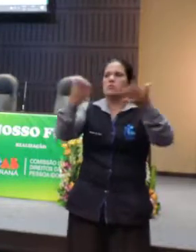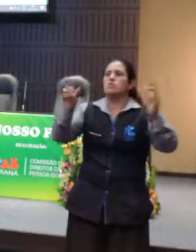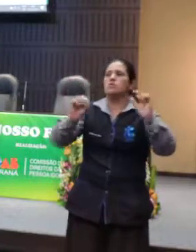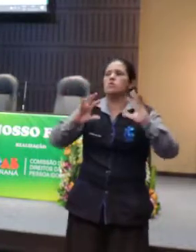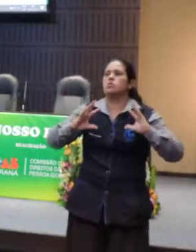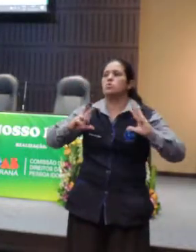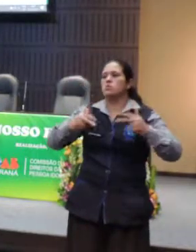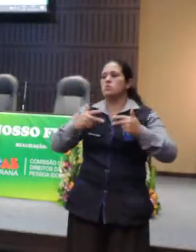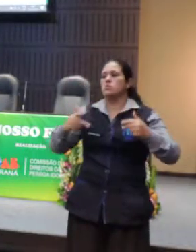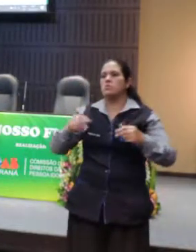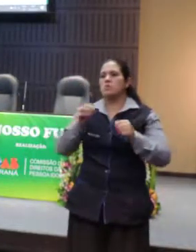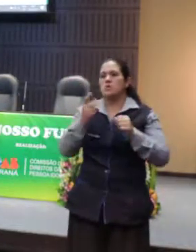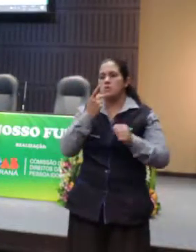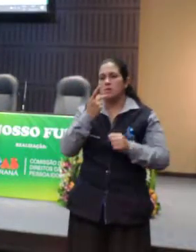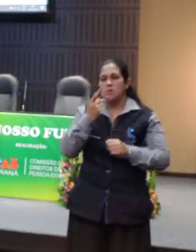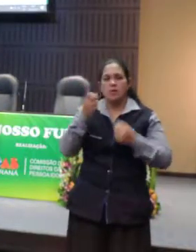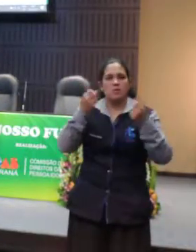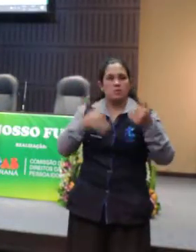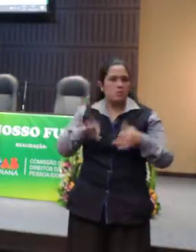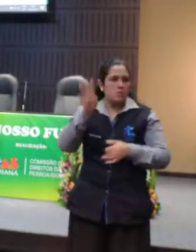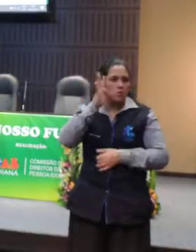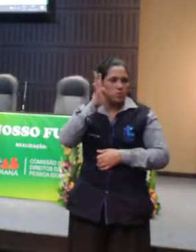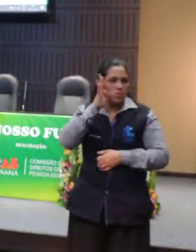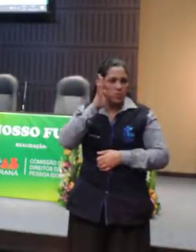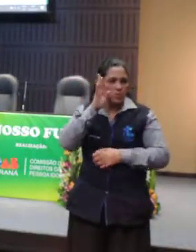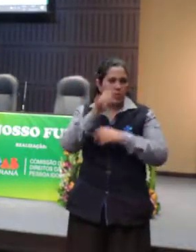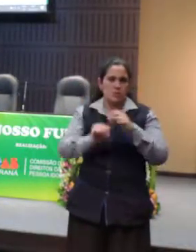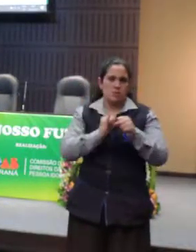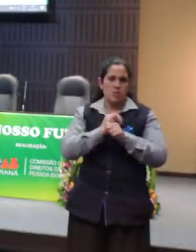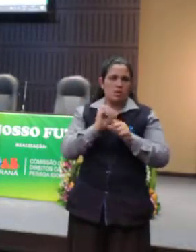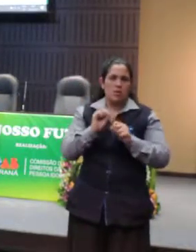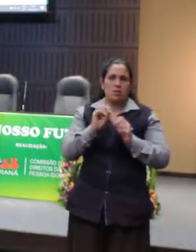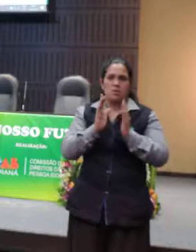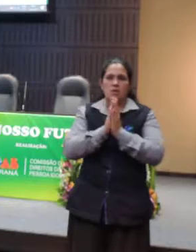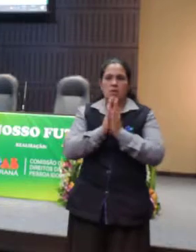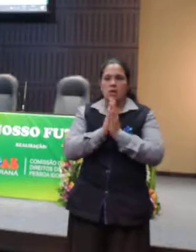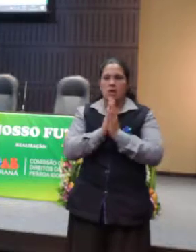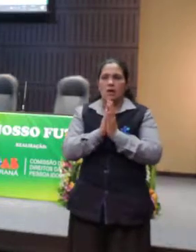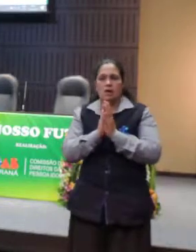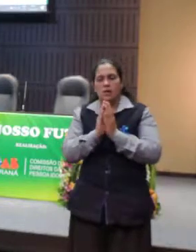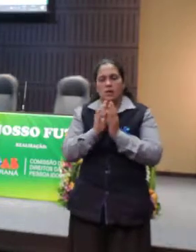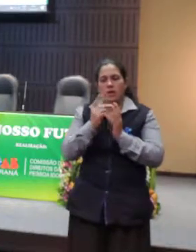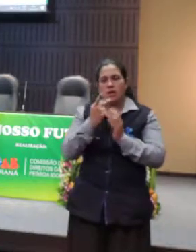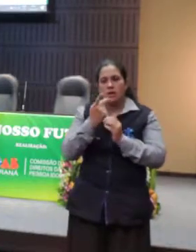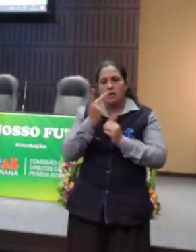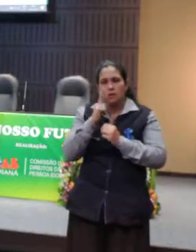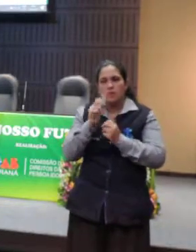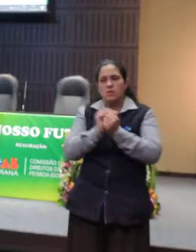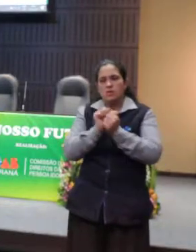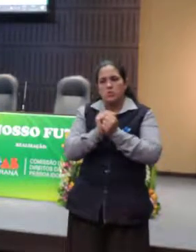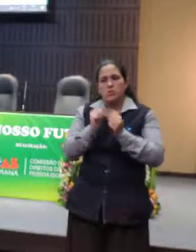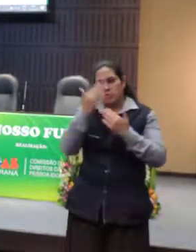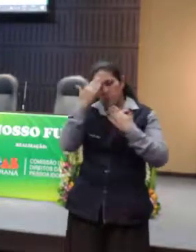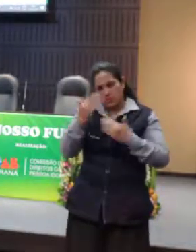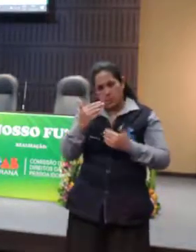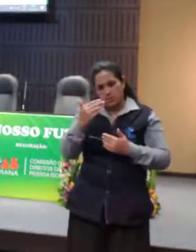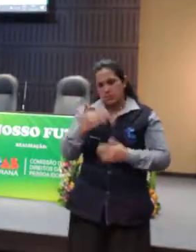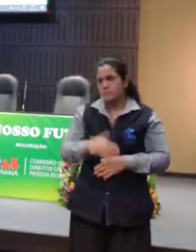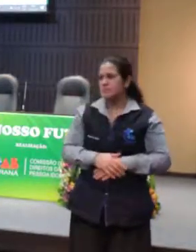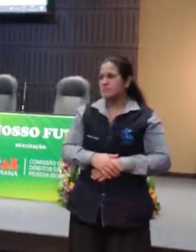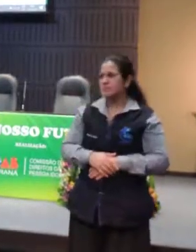eu falo toda quarta-feira na minha página. Quem quiser me acompanhar, por favor. E muito obrigado.